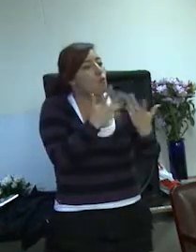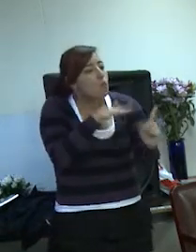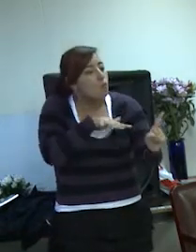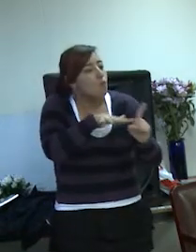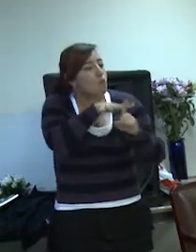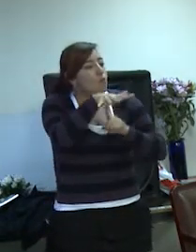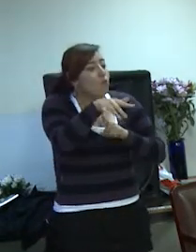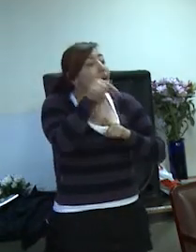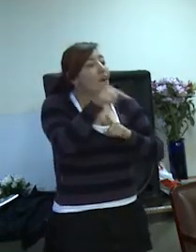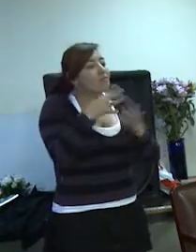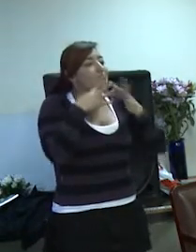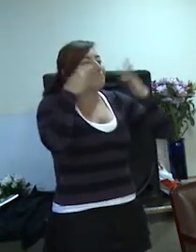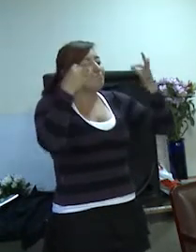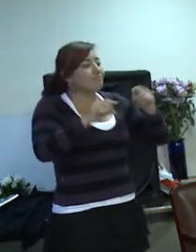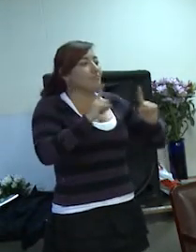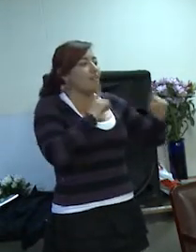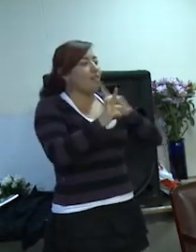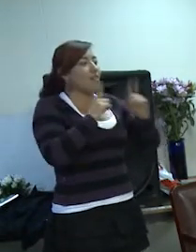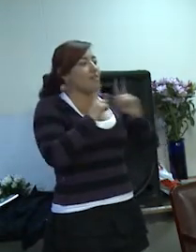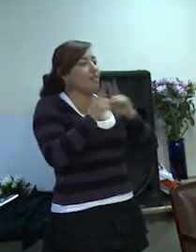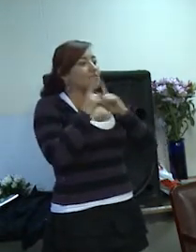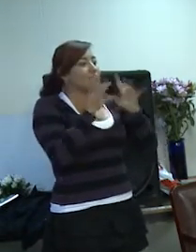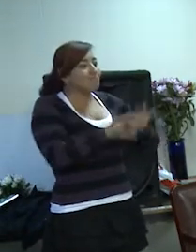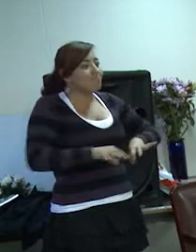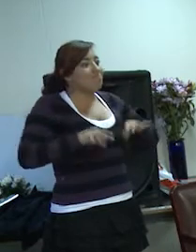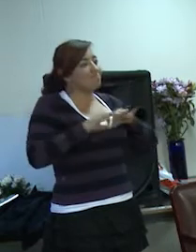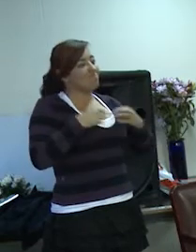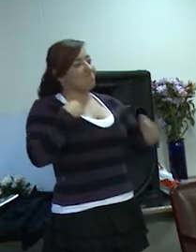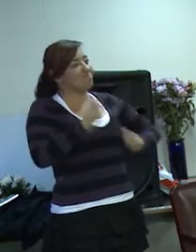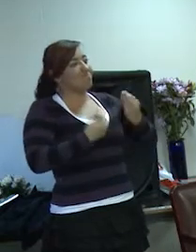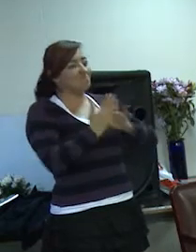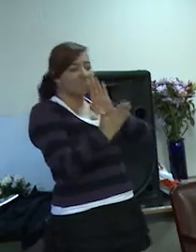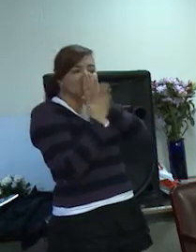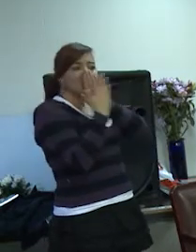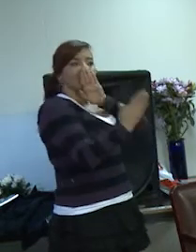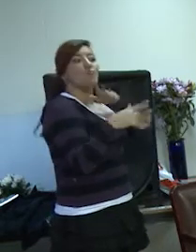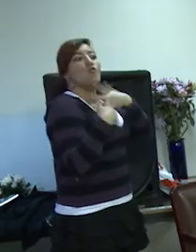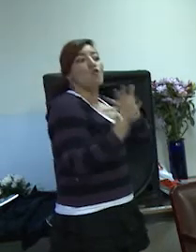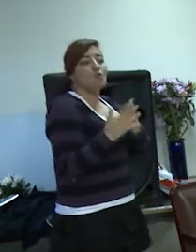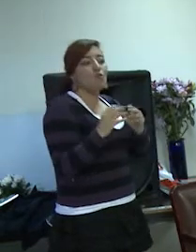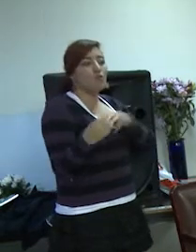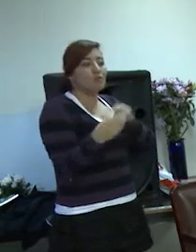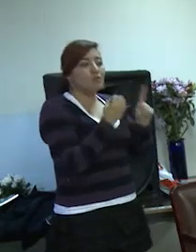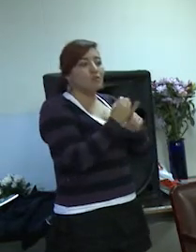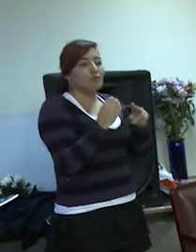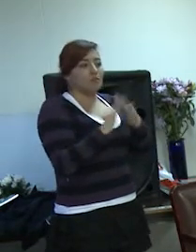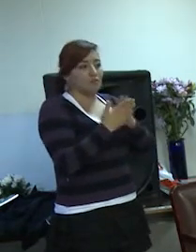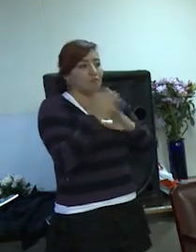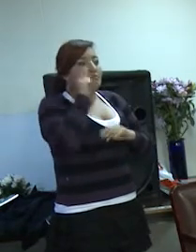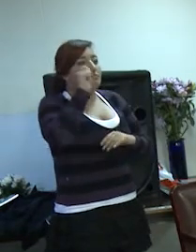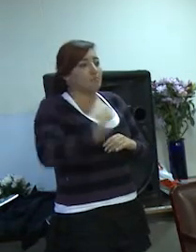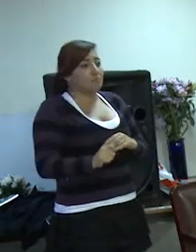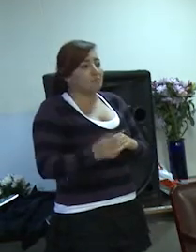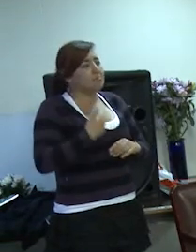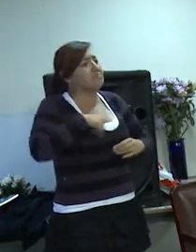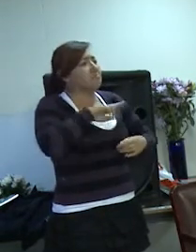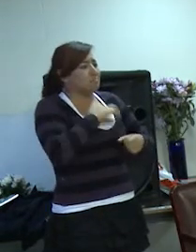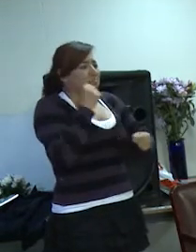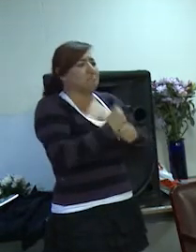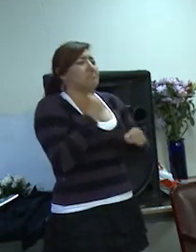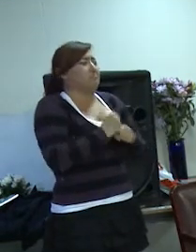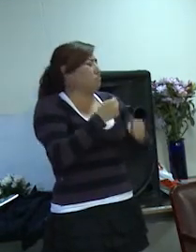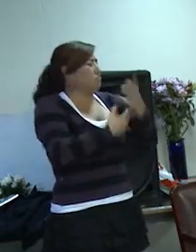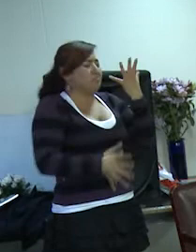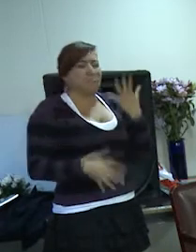hay precisamente todo un frente de acción con respecto a la educación comunitaria. Nosotros tenemos muchísima movilidad en el